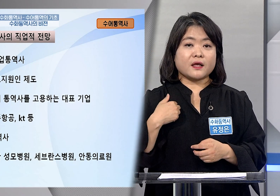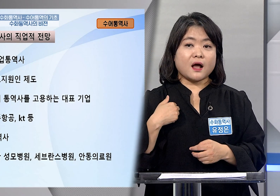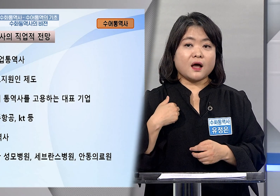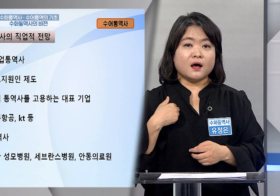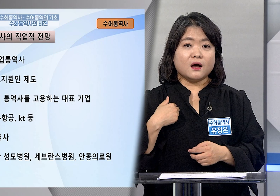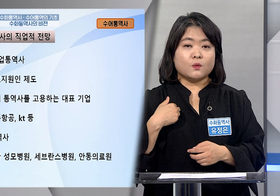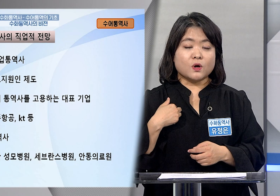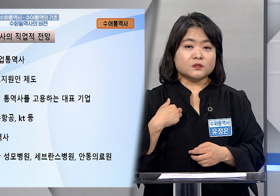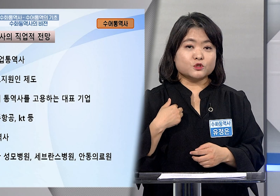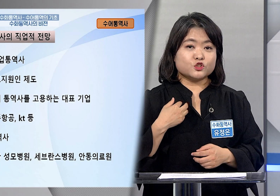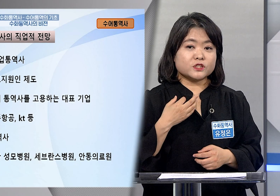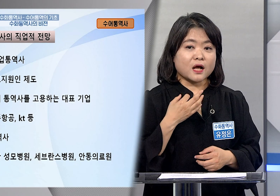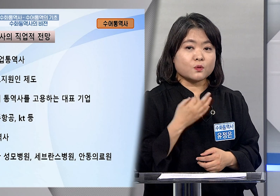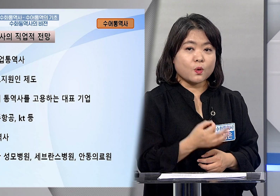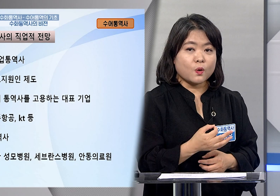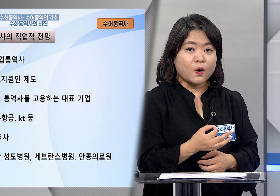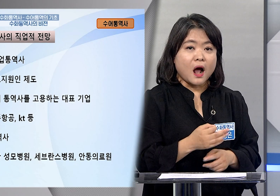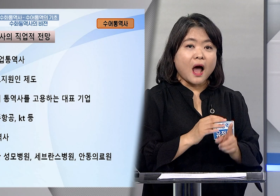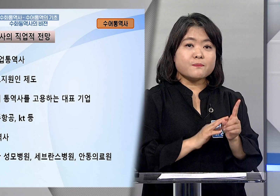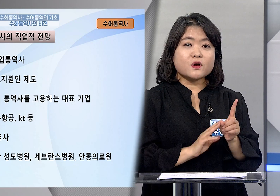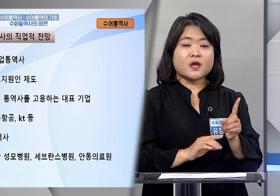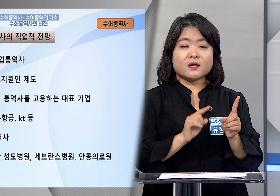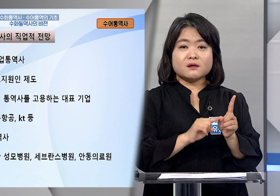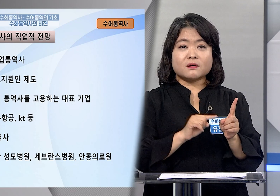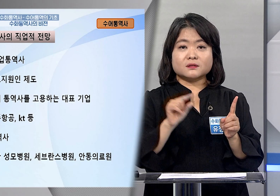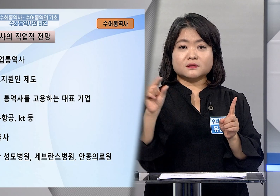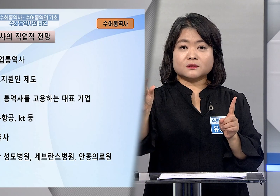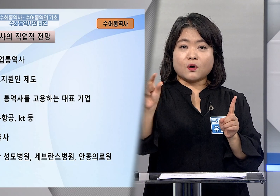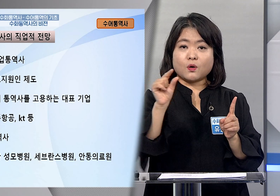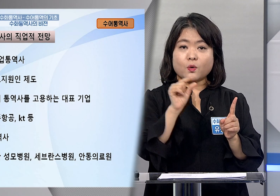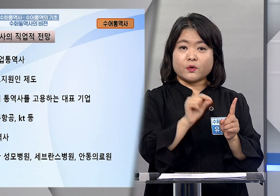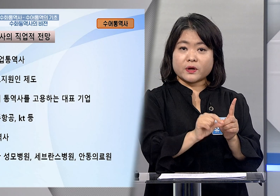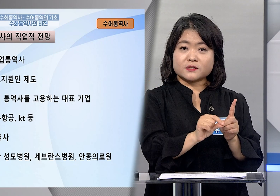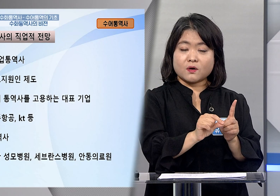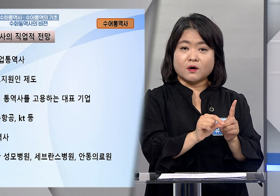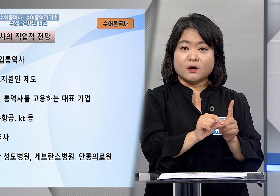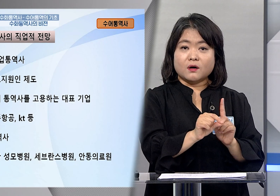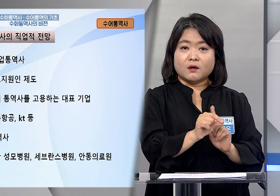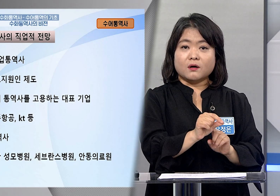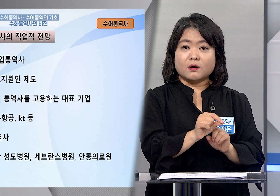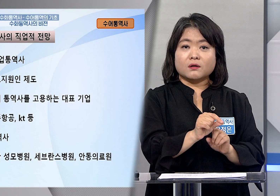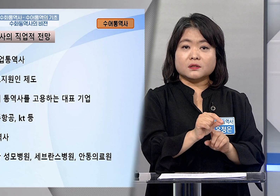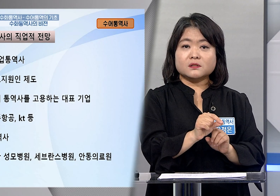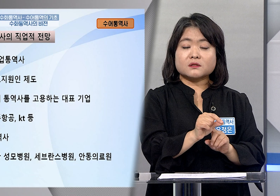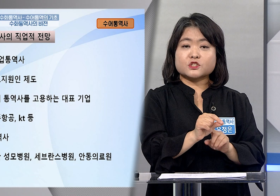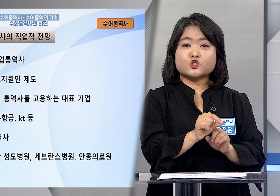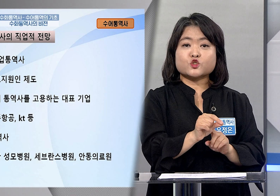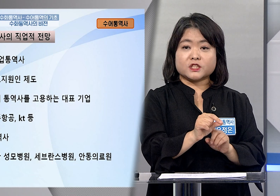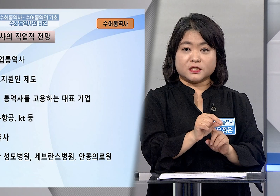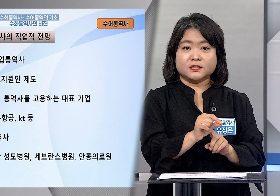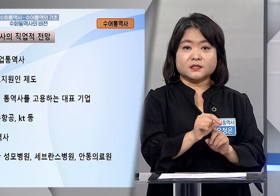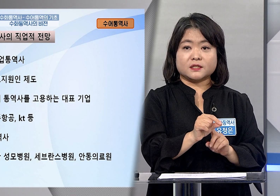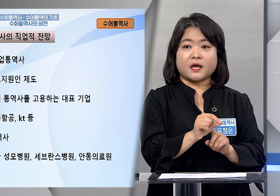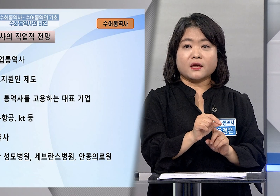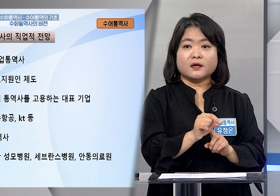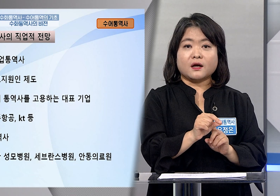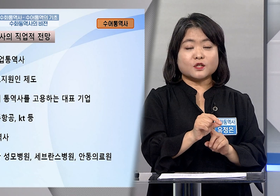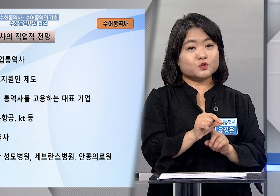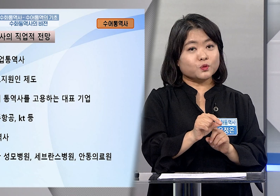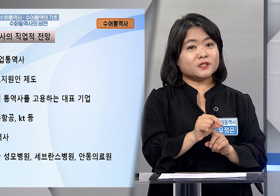내가 월급을 주지 않고 한 명의 인력을 더 고용해서 인력을 쓸 수 있는, 네, 아주 좋은